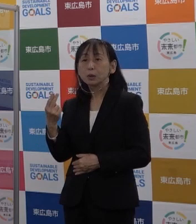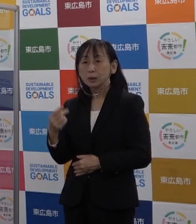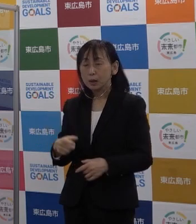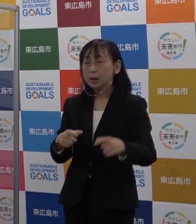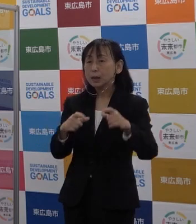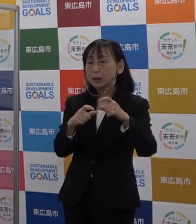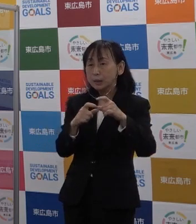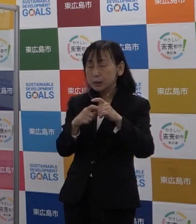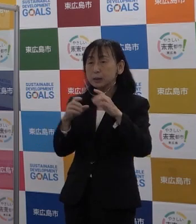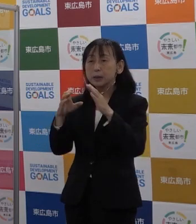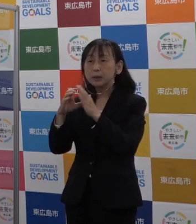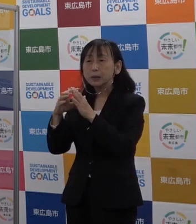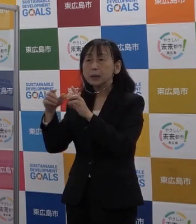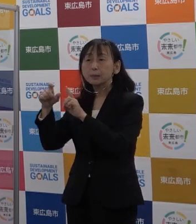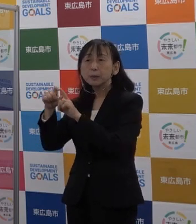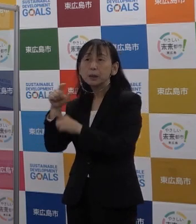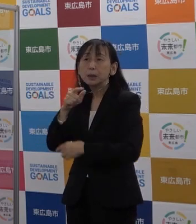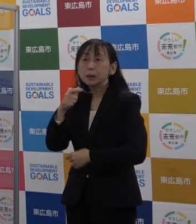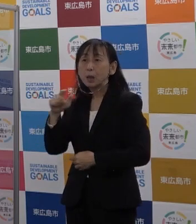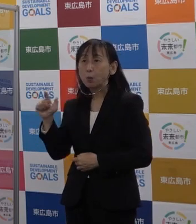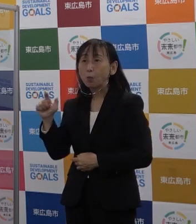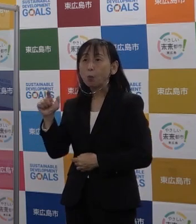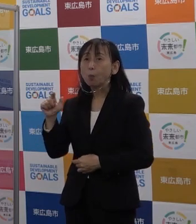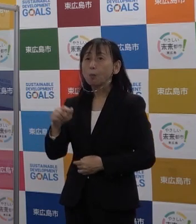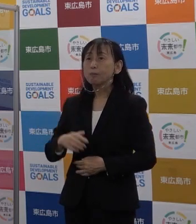GDP のような非常にその